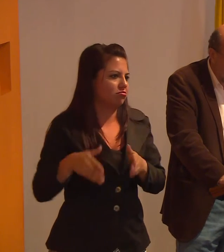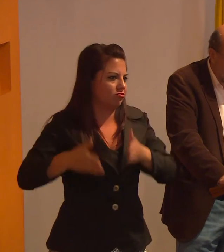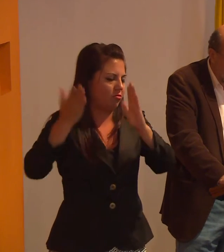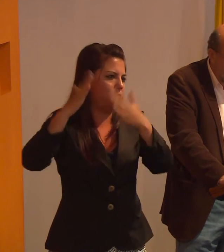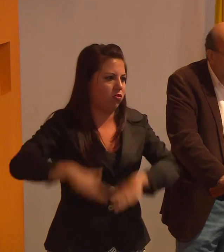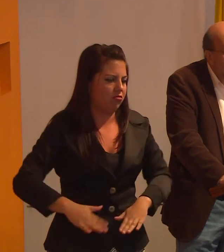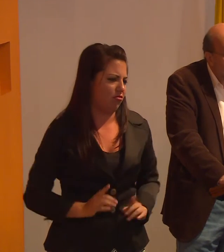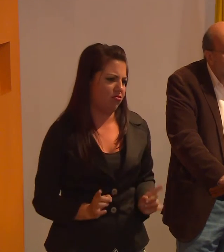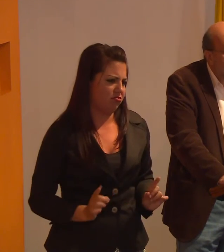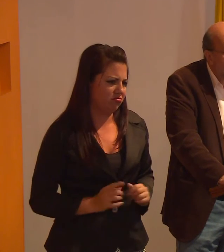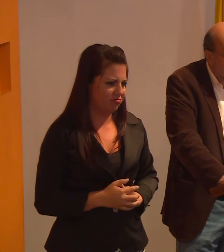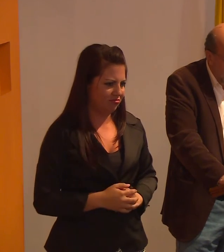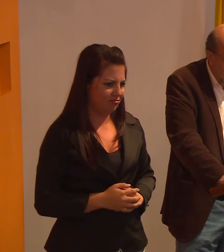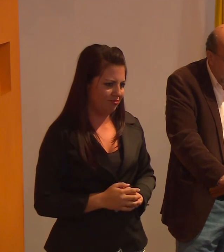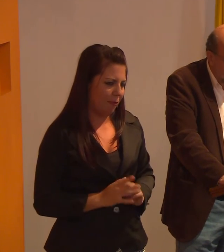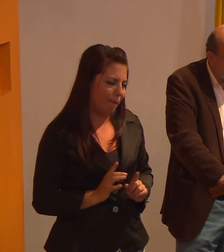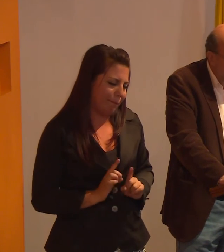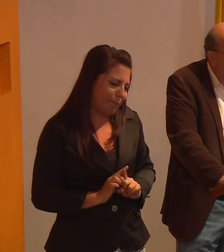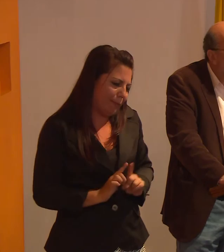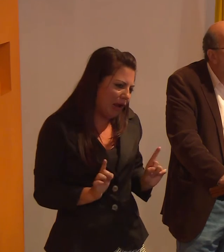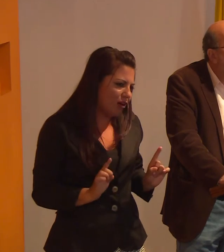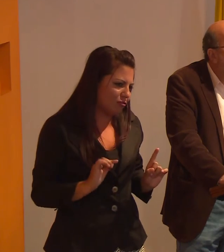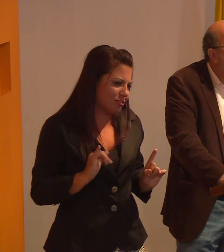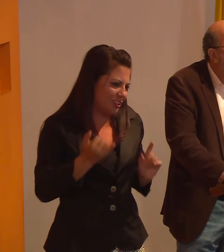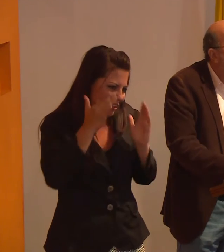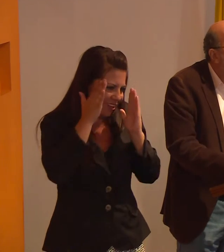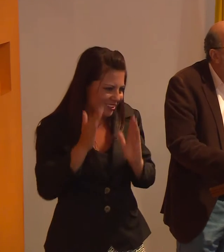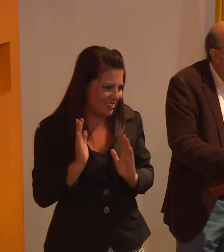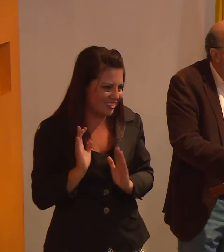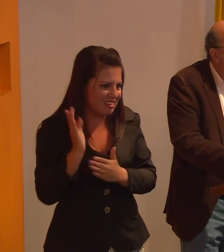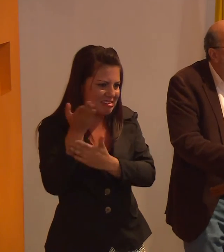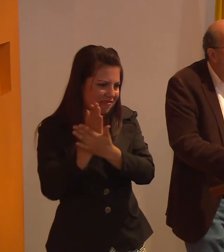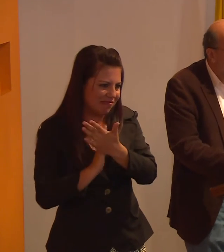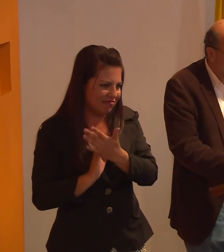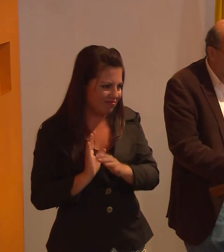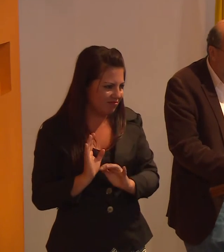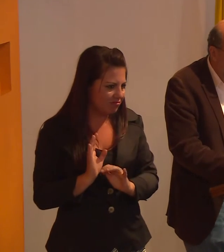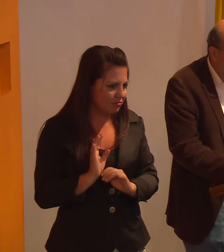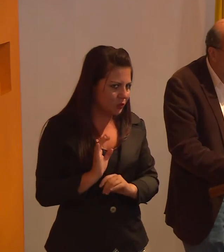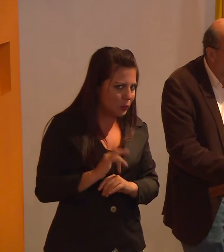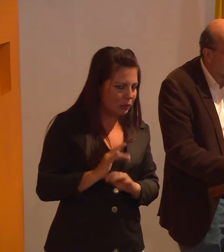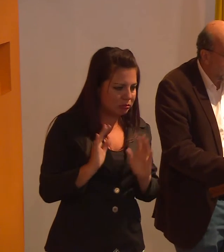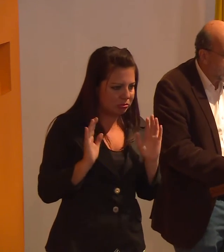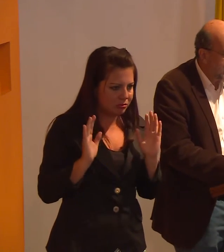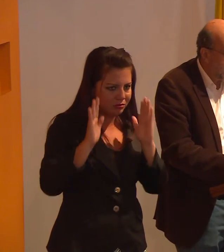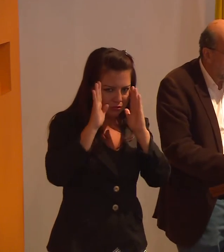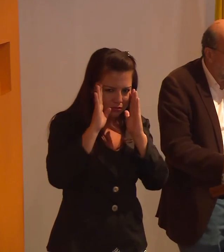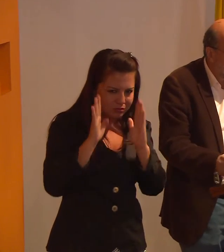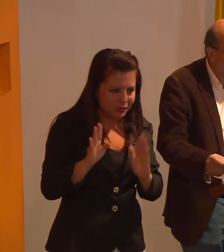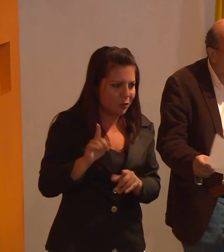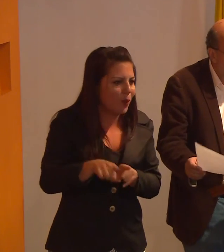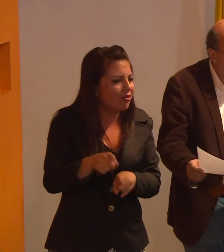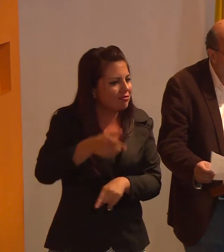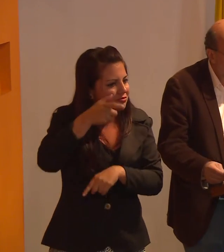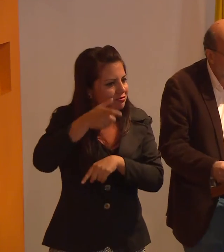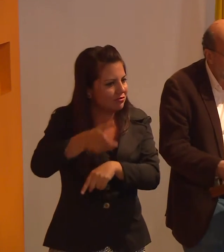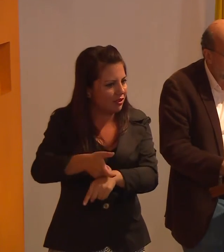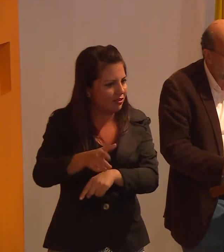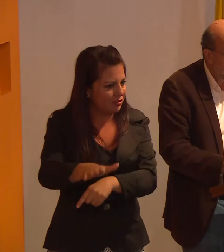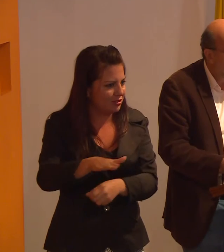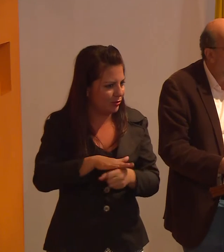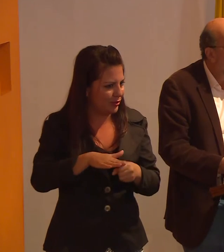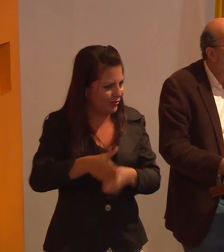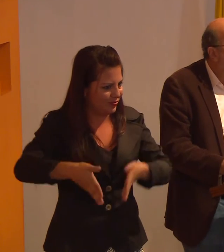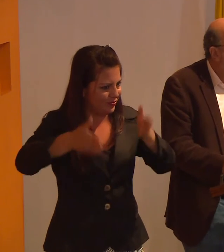inmueble, pero respecto a lo cual mantendremos una celosa vigilancia.